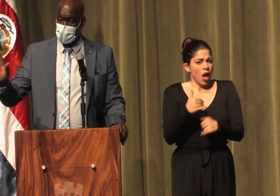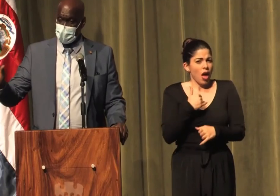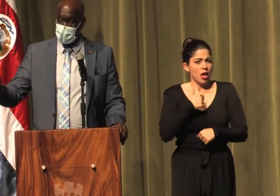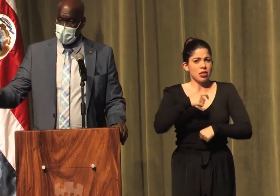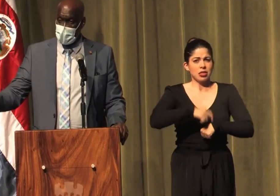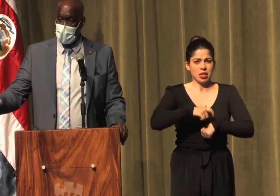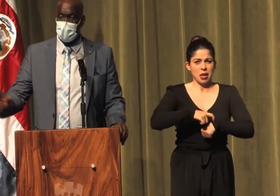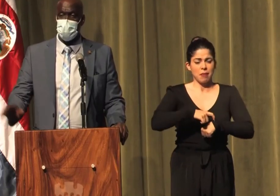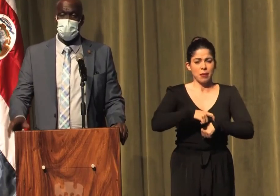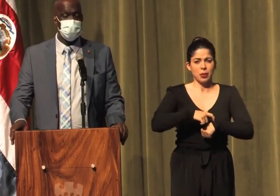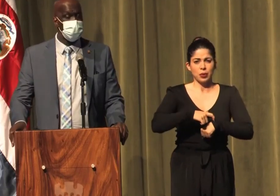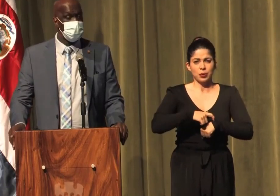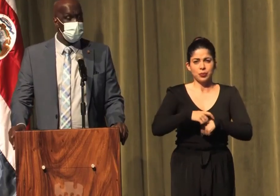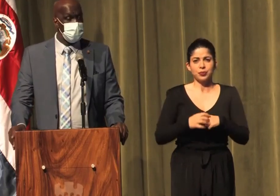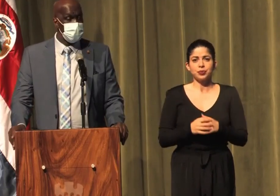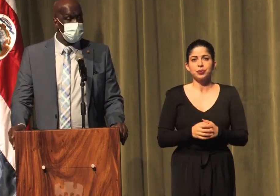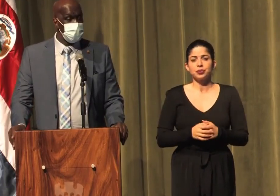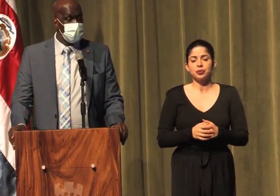de postergar